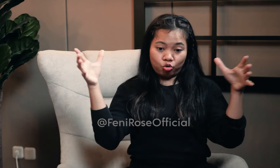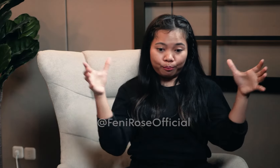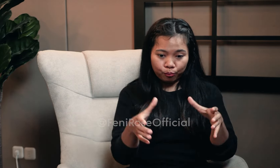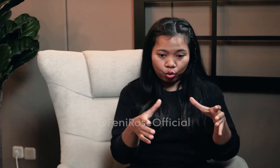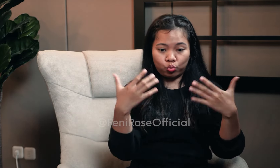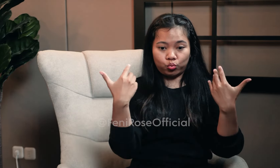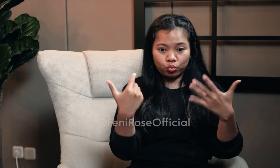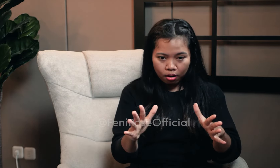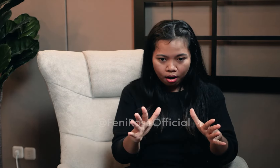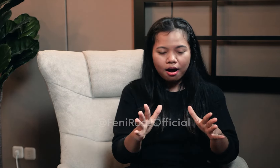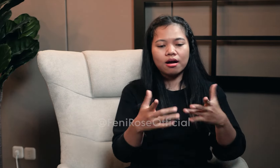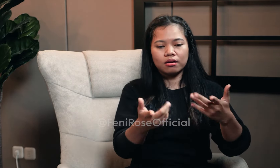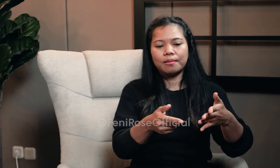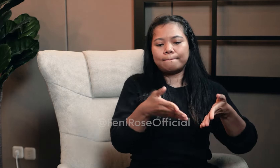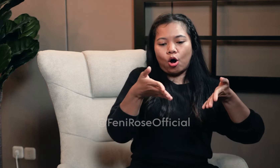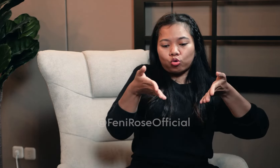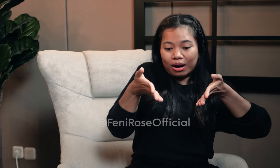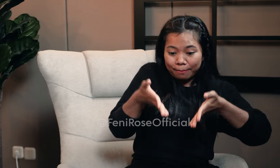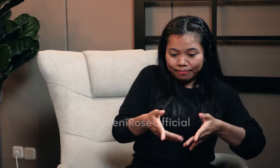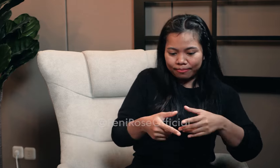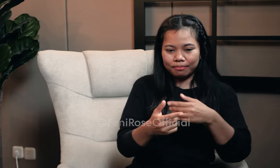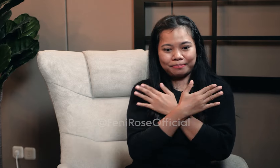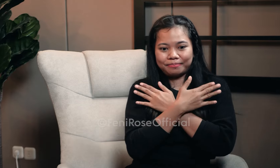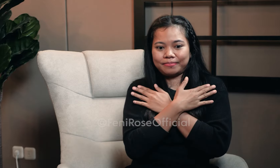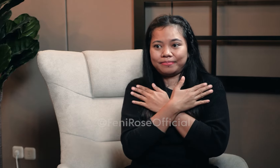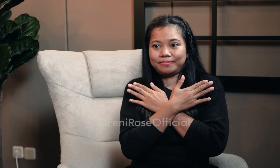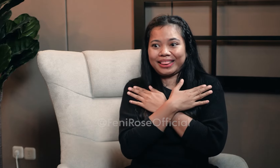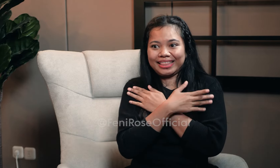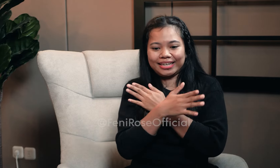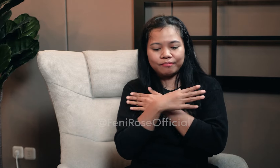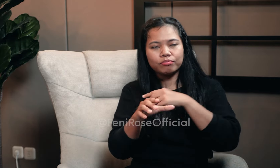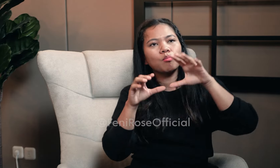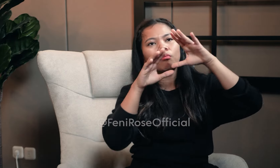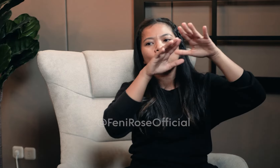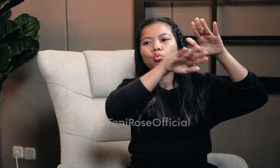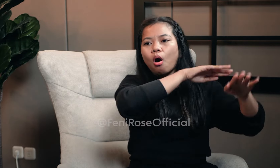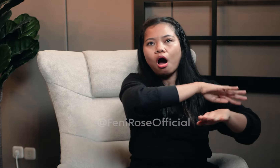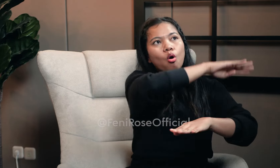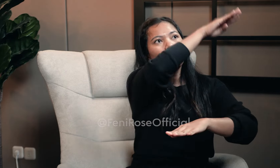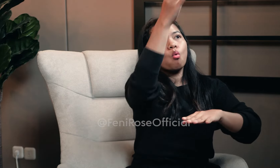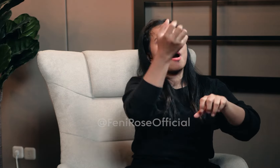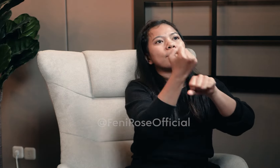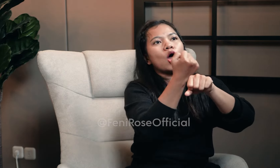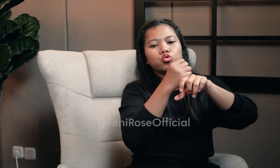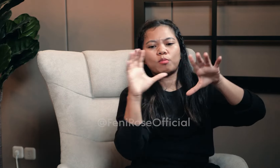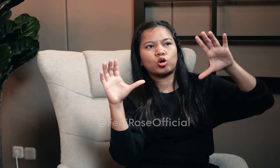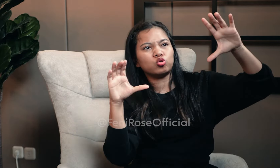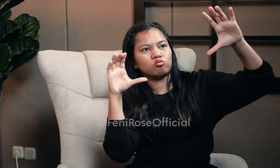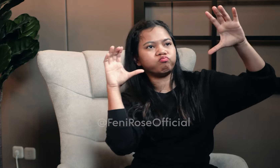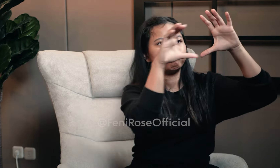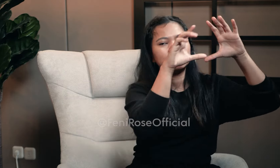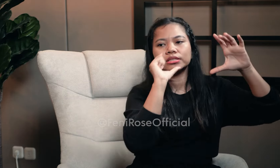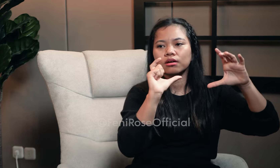he jenazah itu kan ada adat yang ini kan ya Mbak harus dijelaskan plus petinya dimasukkan ke dalam gua